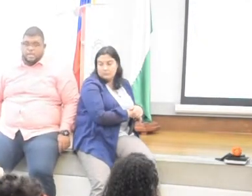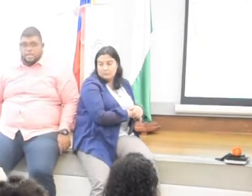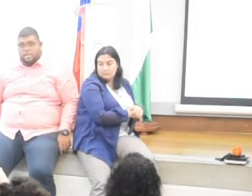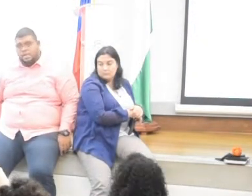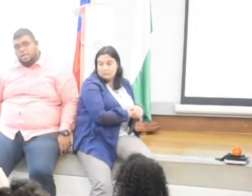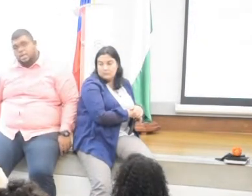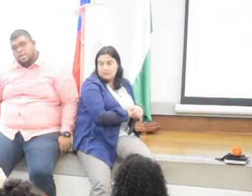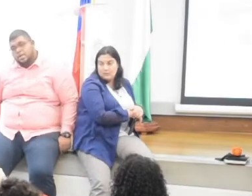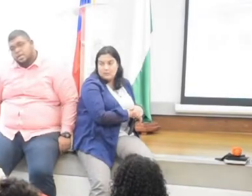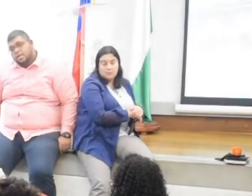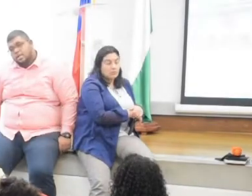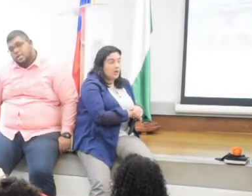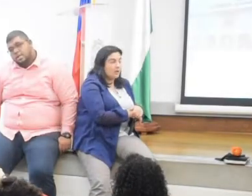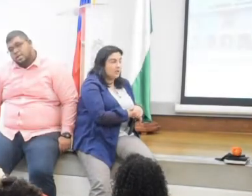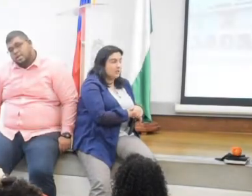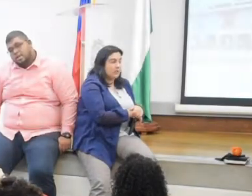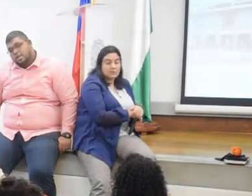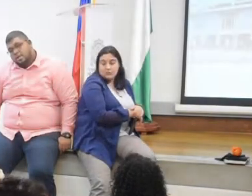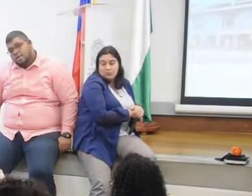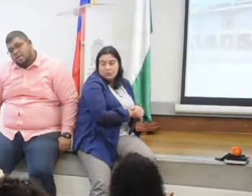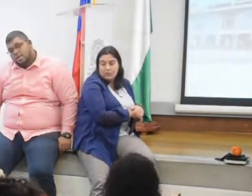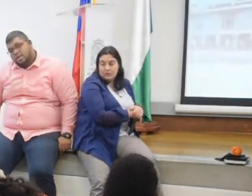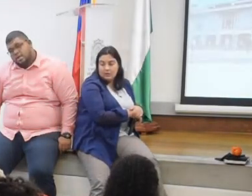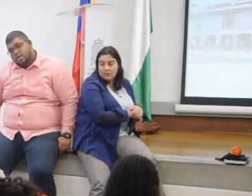No, nosotros nos vamos a